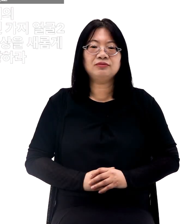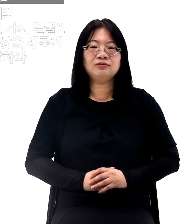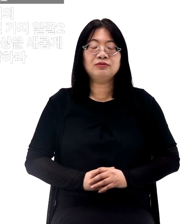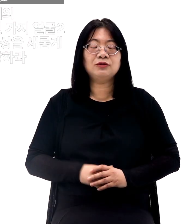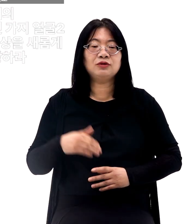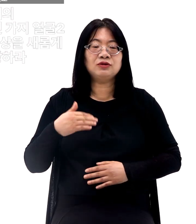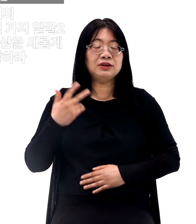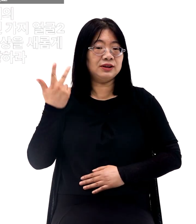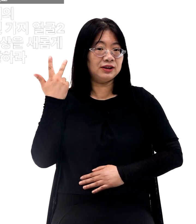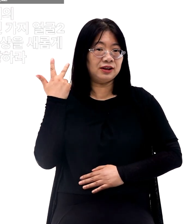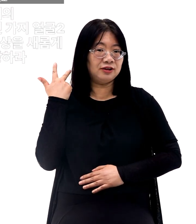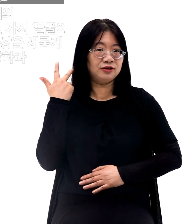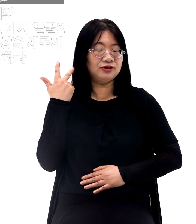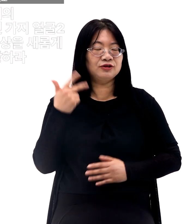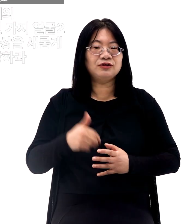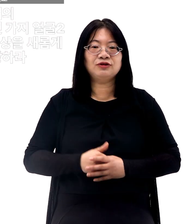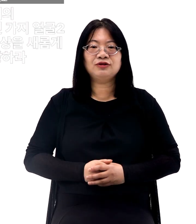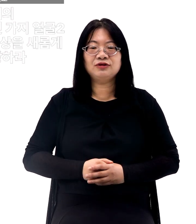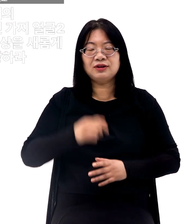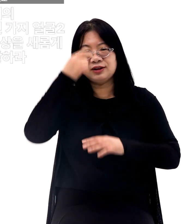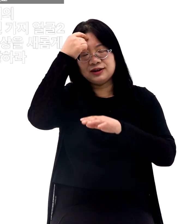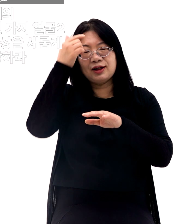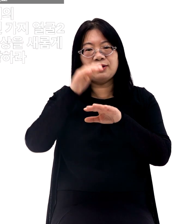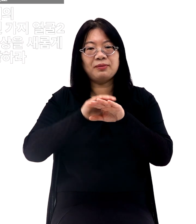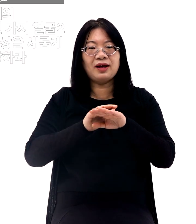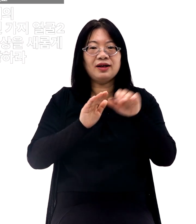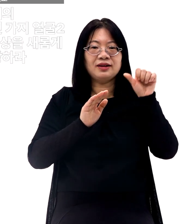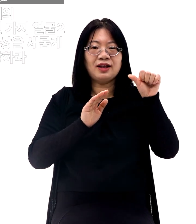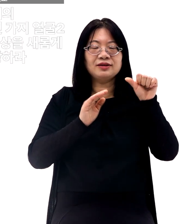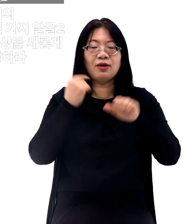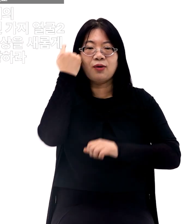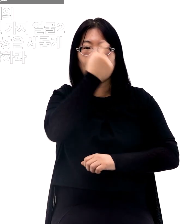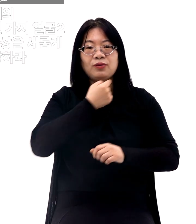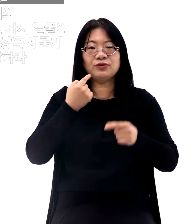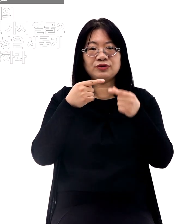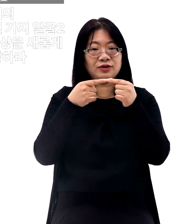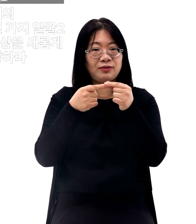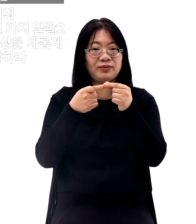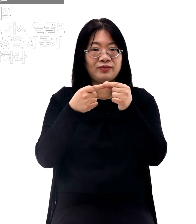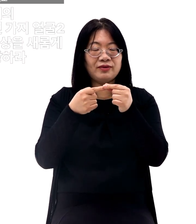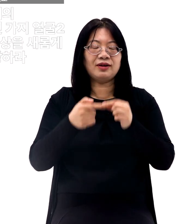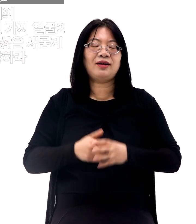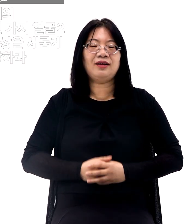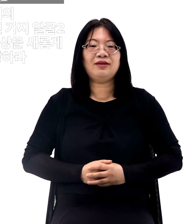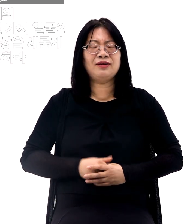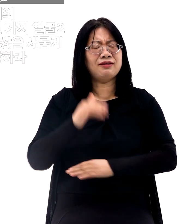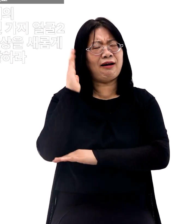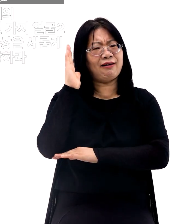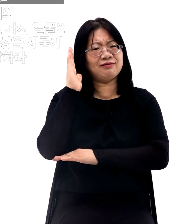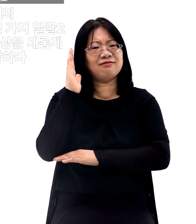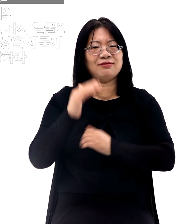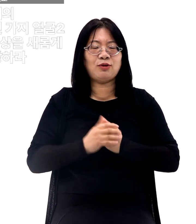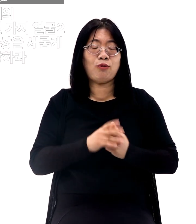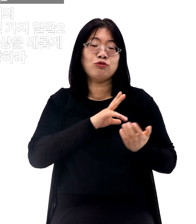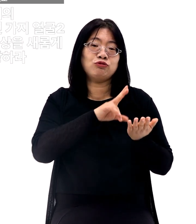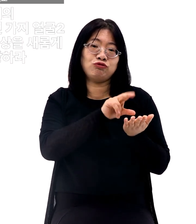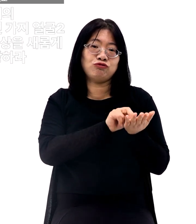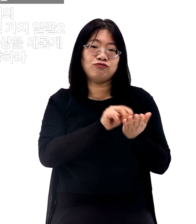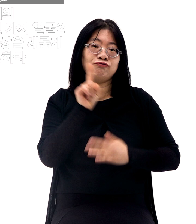우리 지난주 예배의 5가지 얼굴 첫 번째 시간으로 주제가